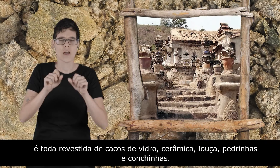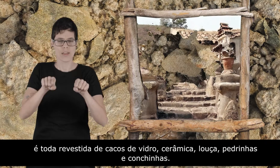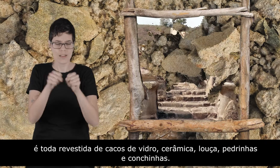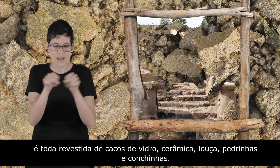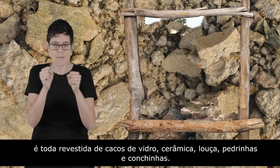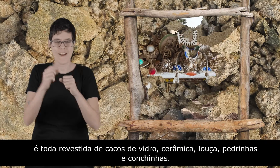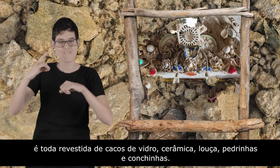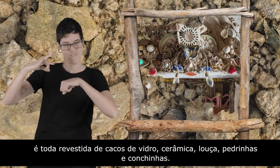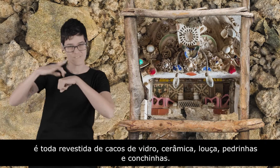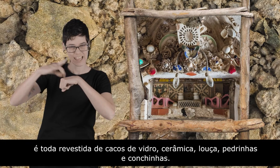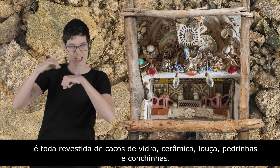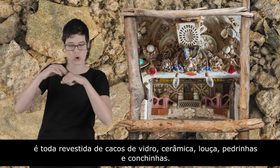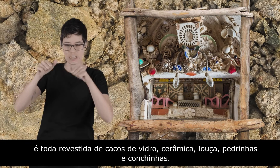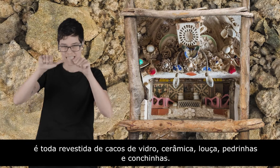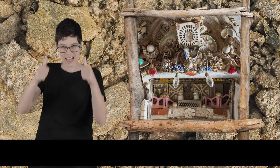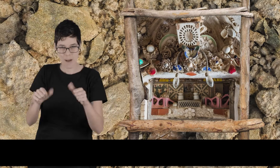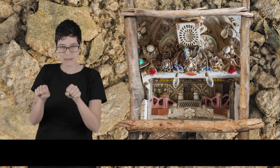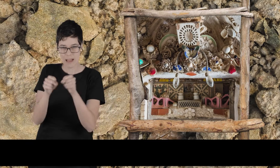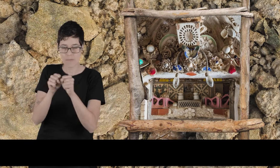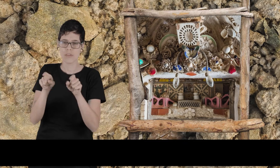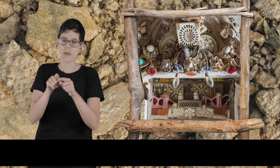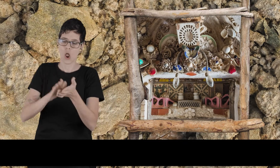louça, pedrinhas e conchinhas.